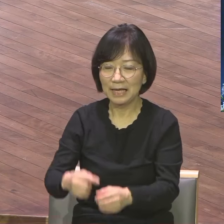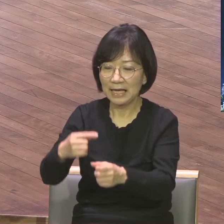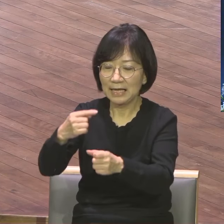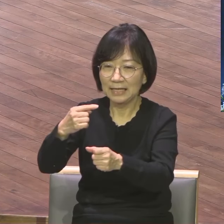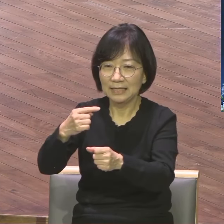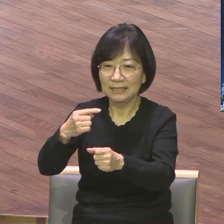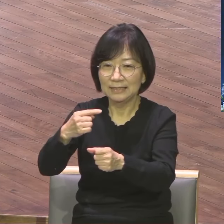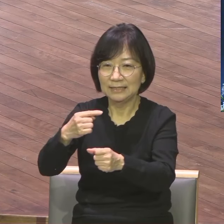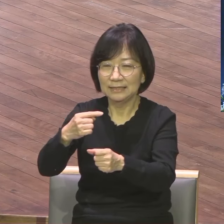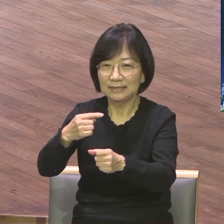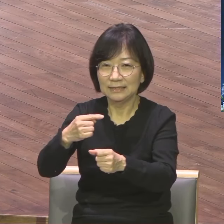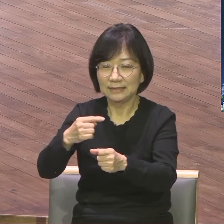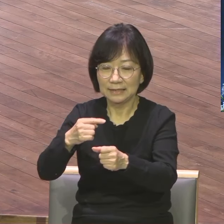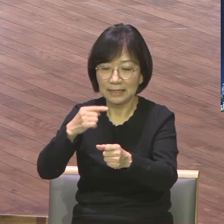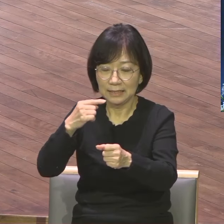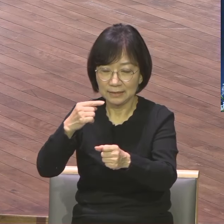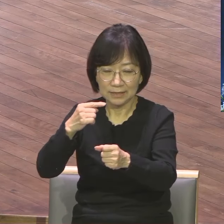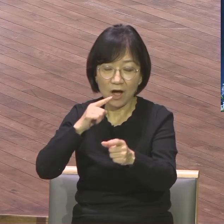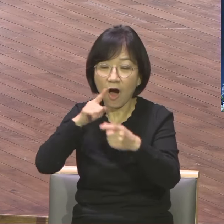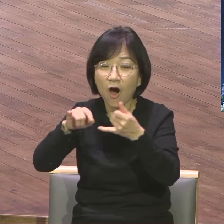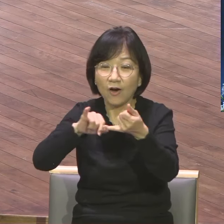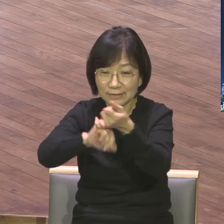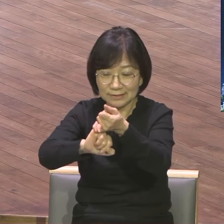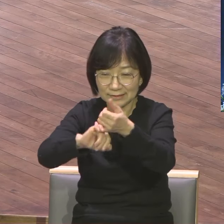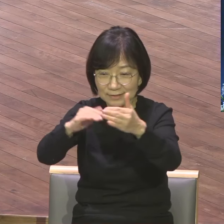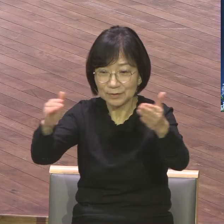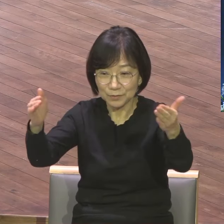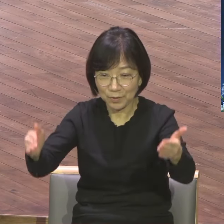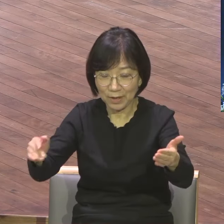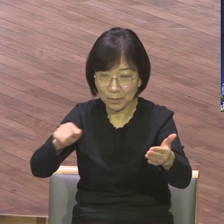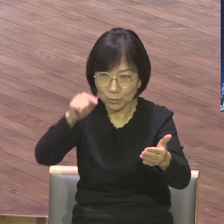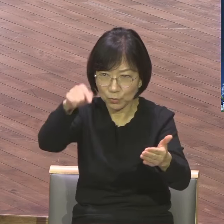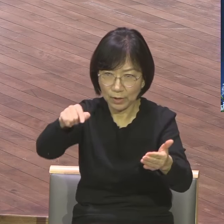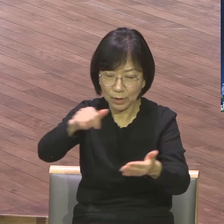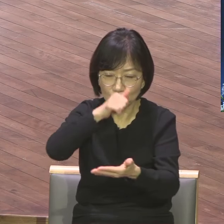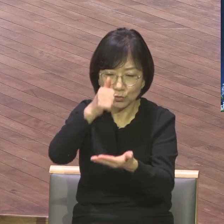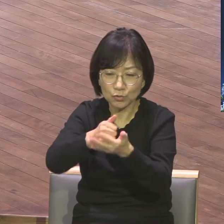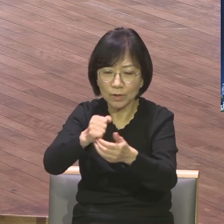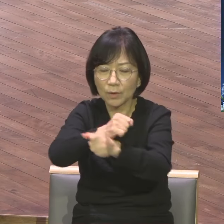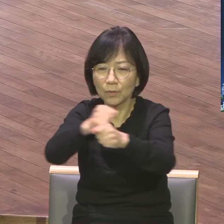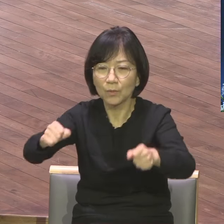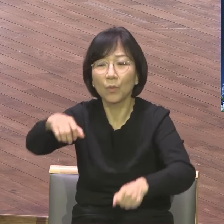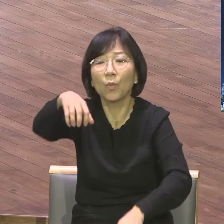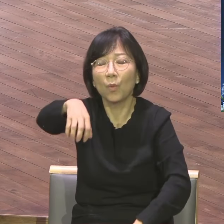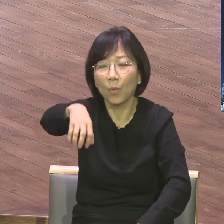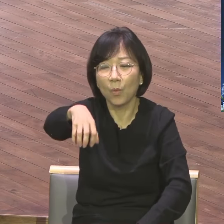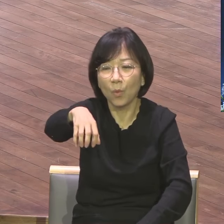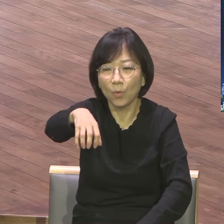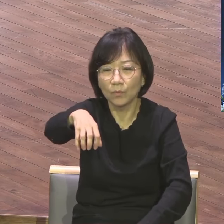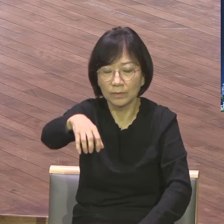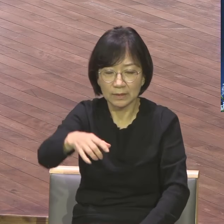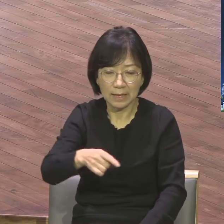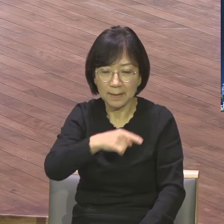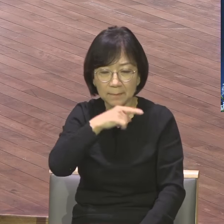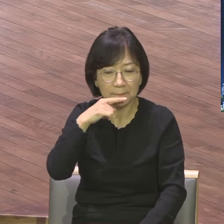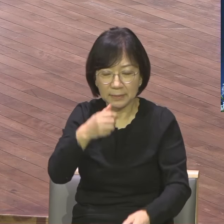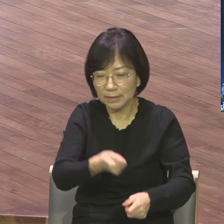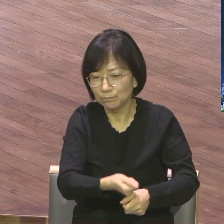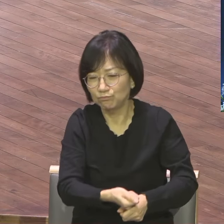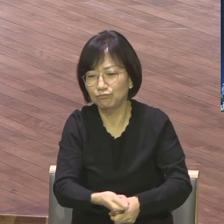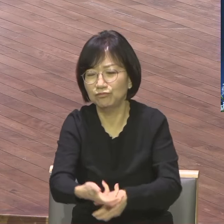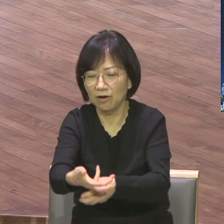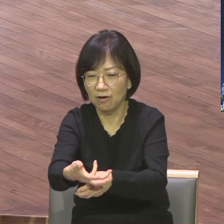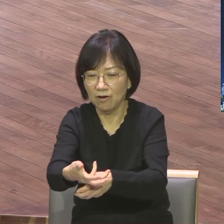가면 언약궤가 있고 그 언약궤 위에 속죄소라는 곳입니다. 그 피를 속죄소에 뿌립니다. 하나님 그